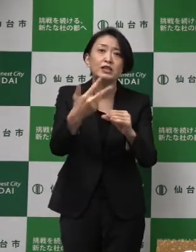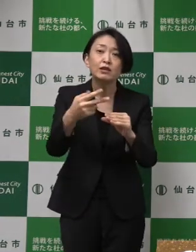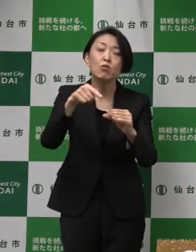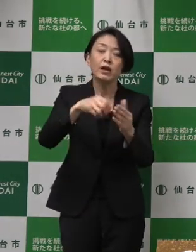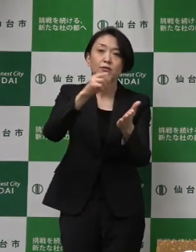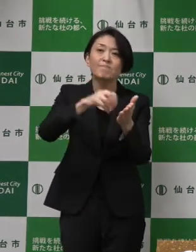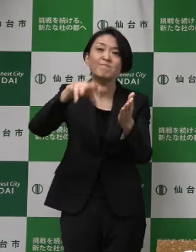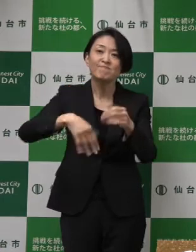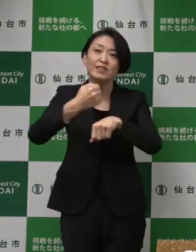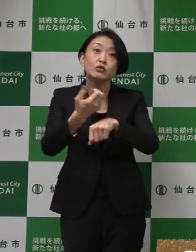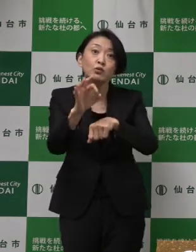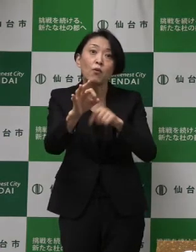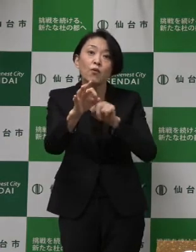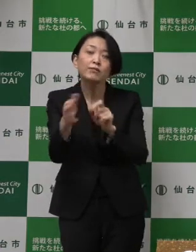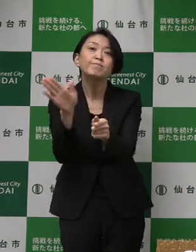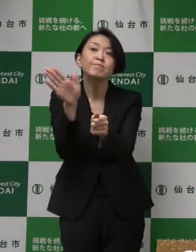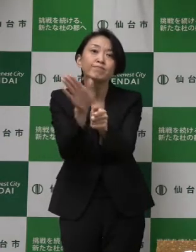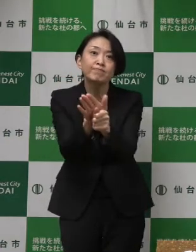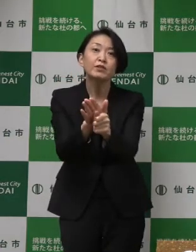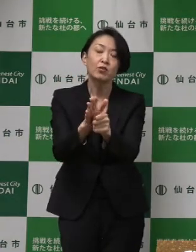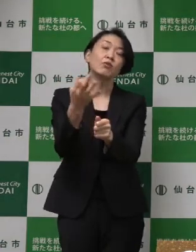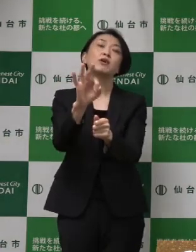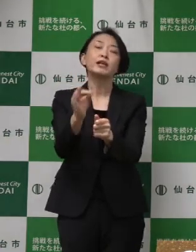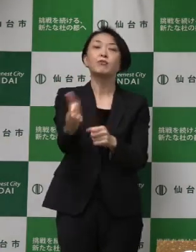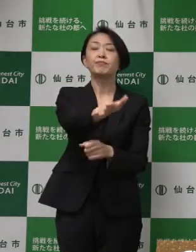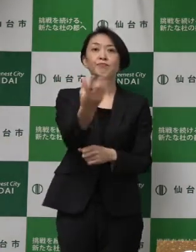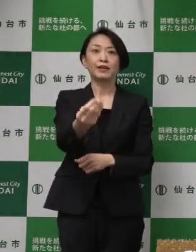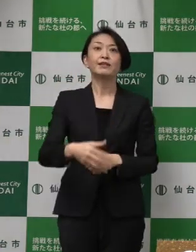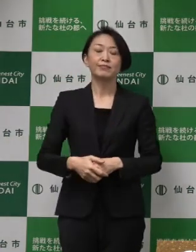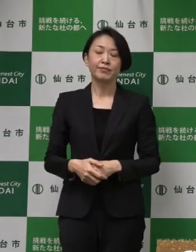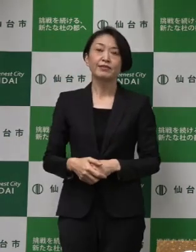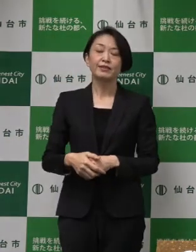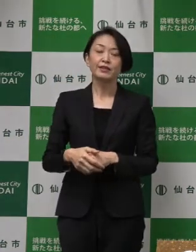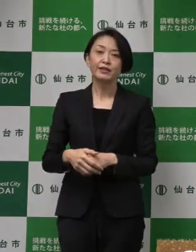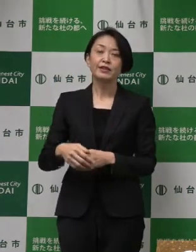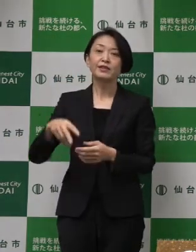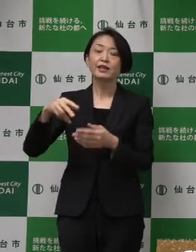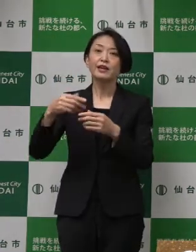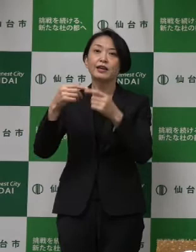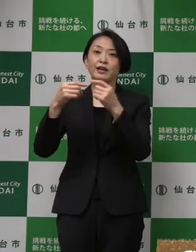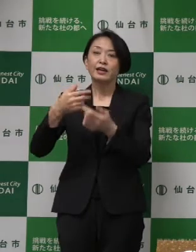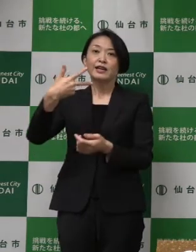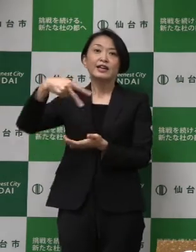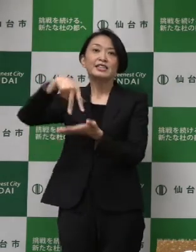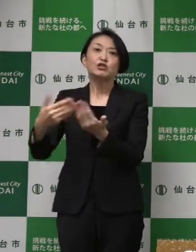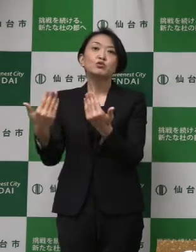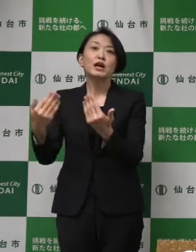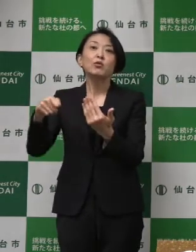数料の助成に要する経費のほか一律学校における感染症対策に要する経費を追加しております